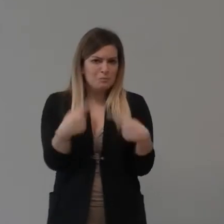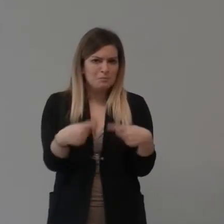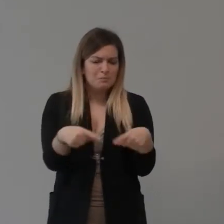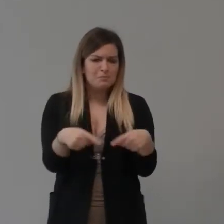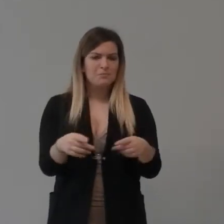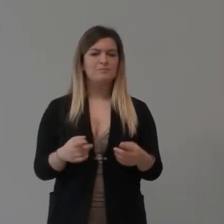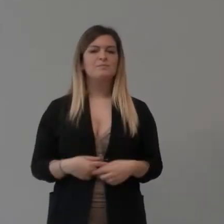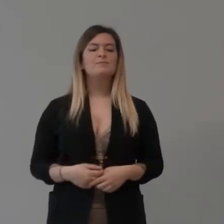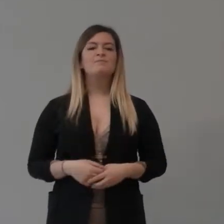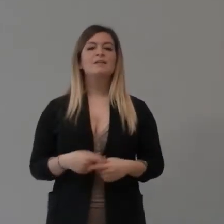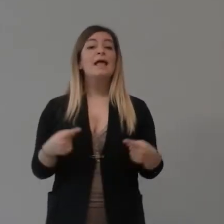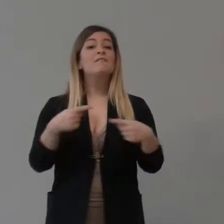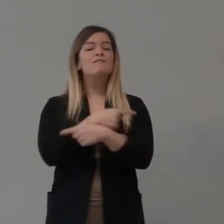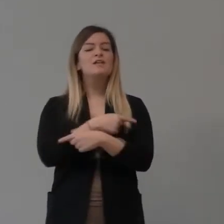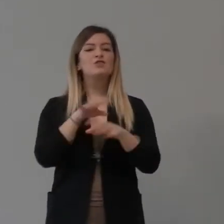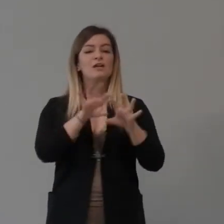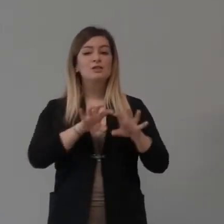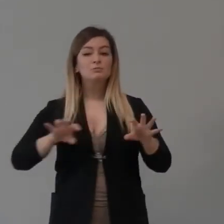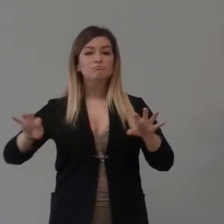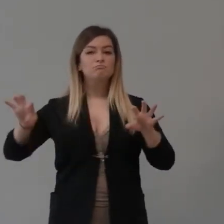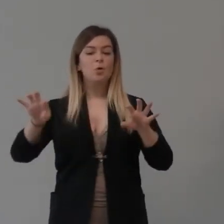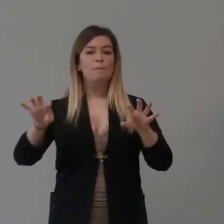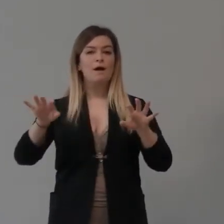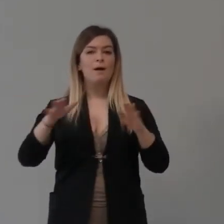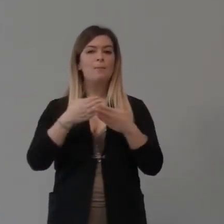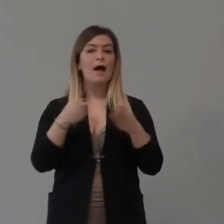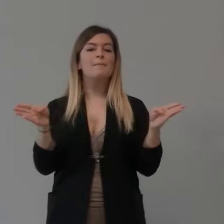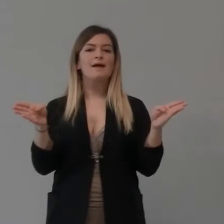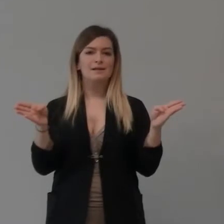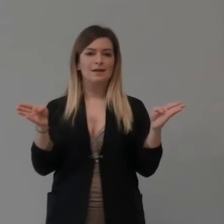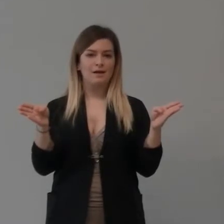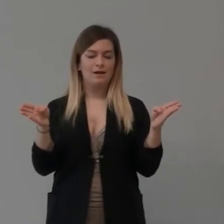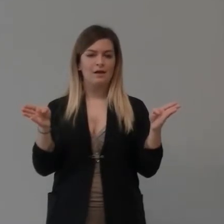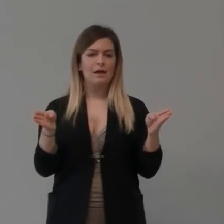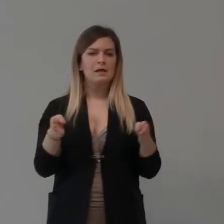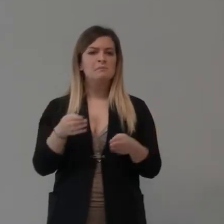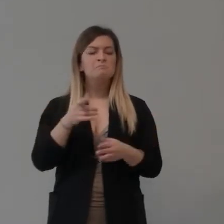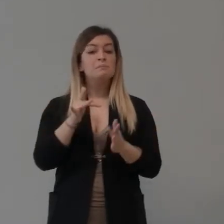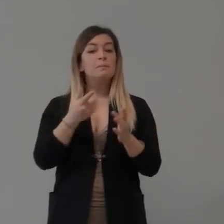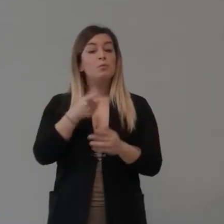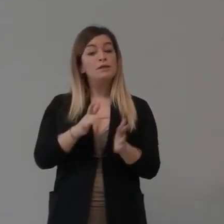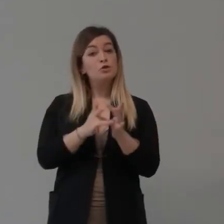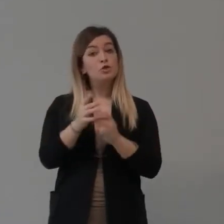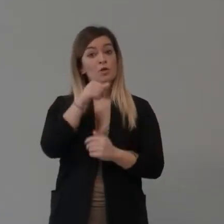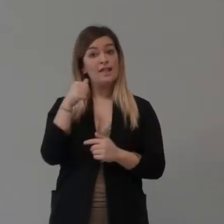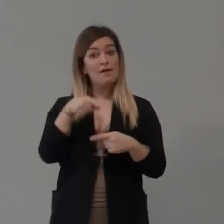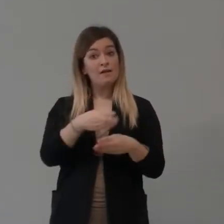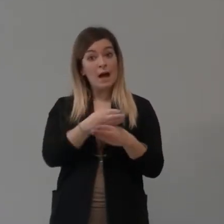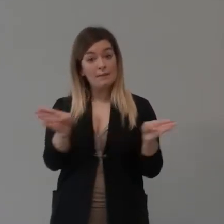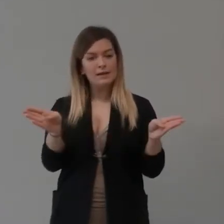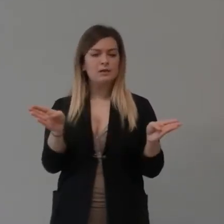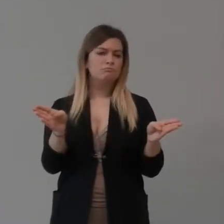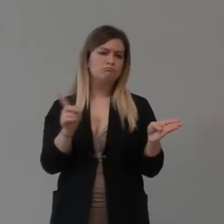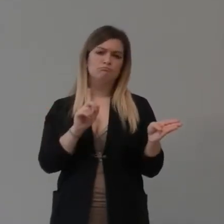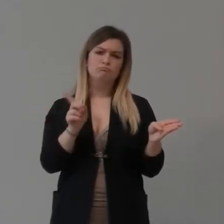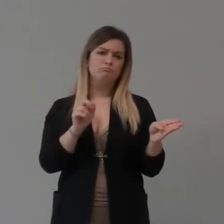La tomba era aperta non perché serviva a Gesù di uscire. La tomba era aperta perché serve